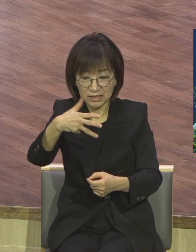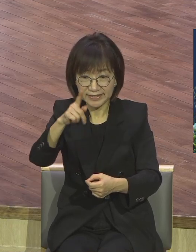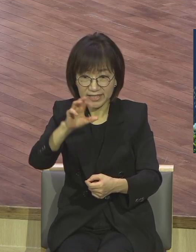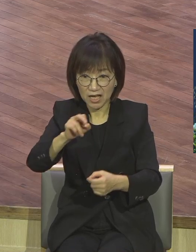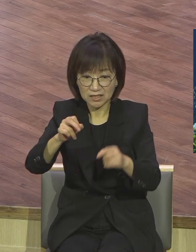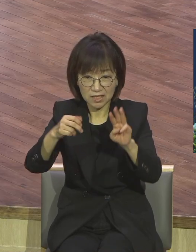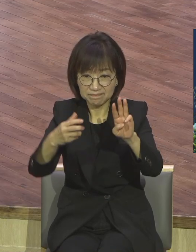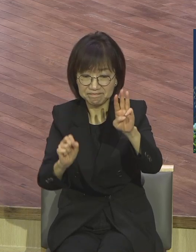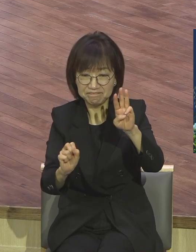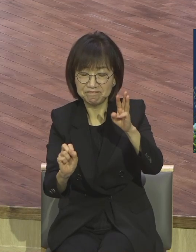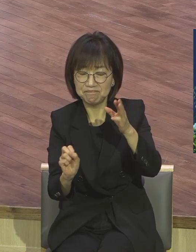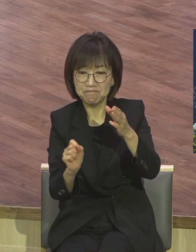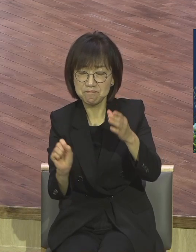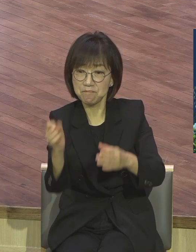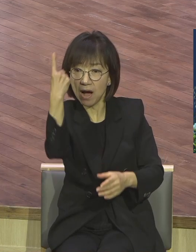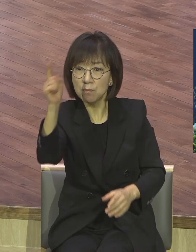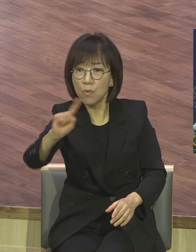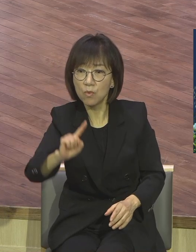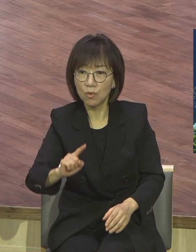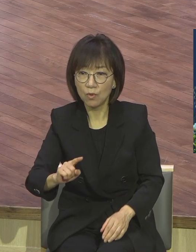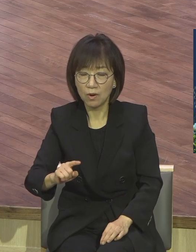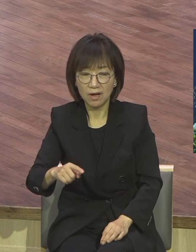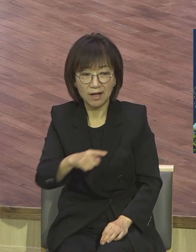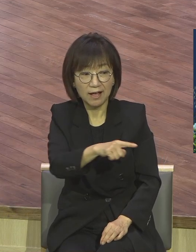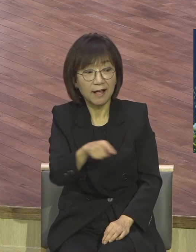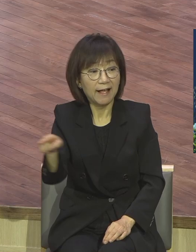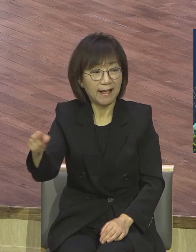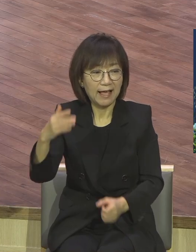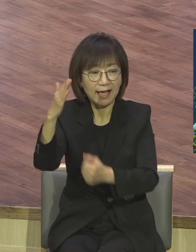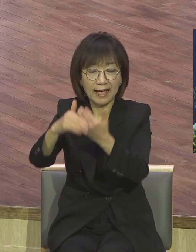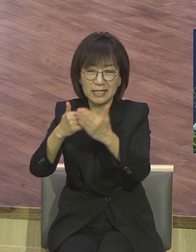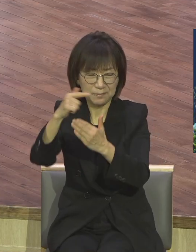따먹으면 하나님처럼 눈이 밝아져.